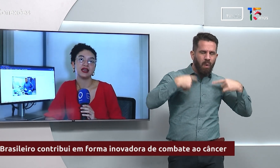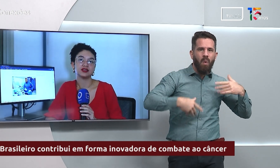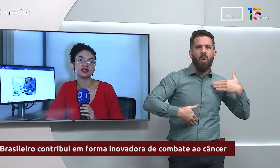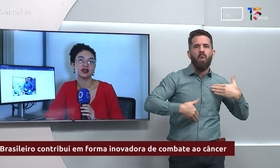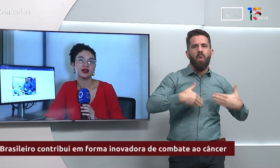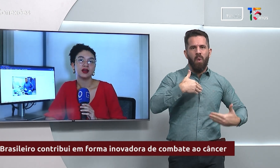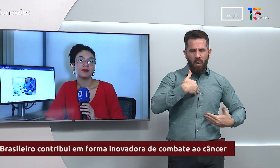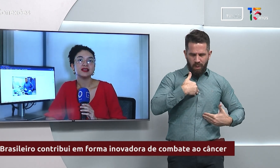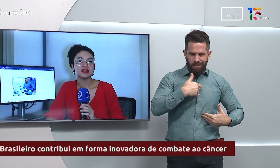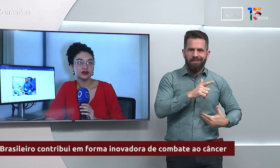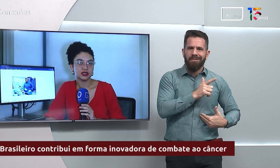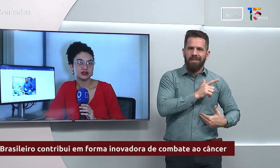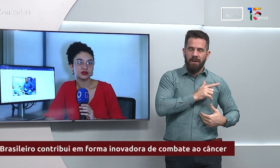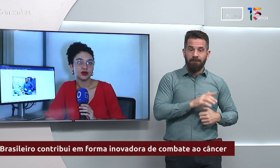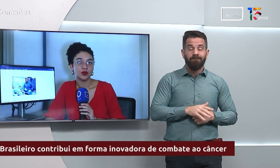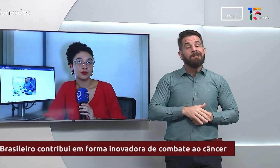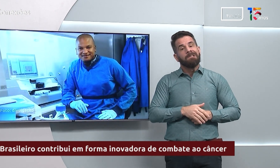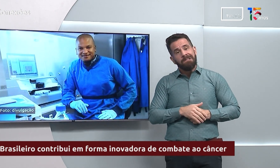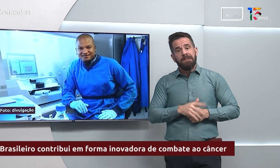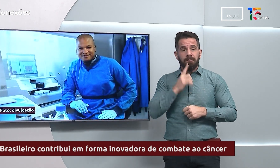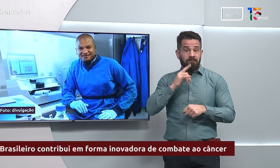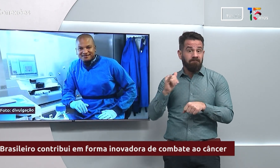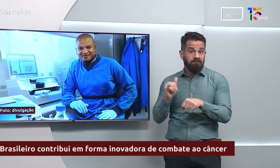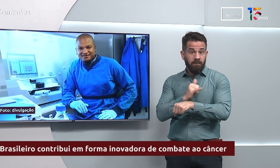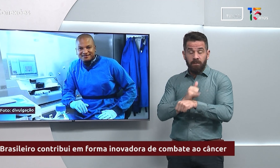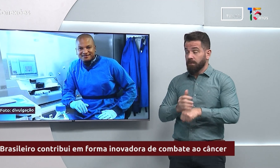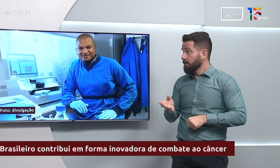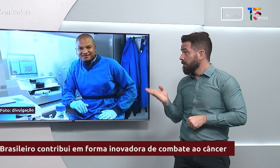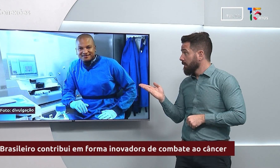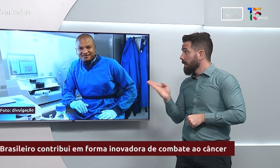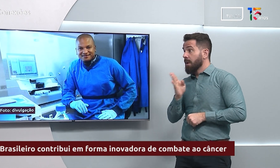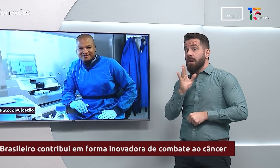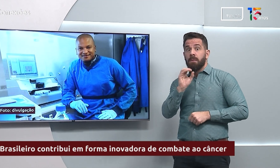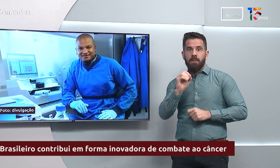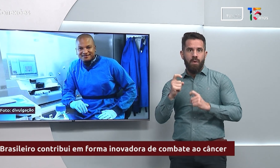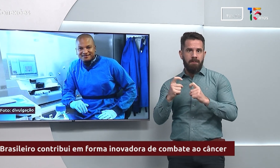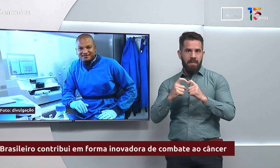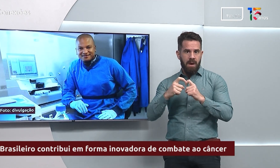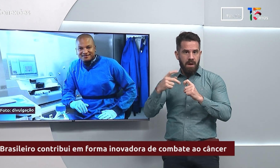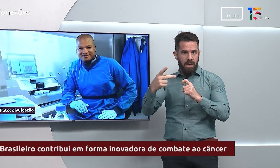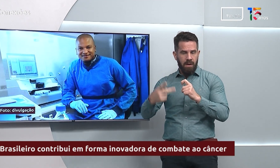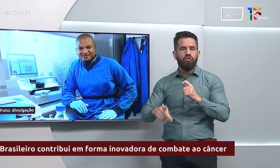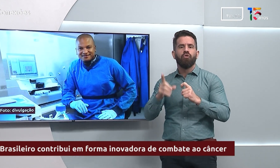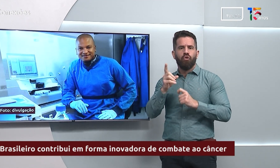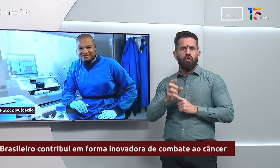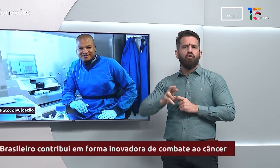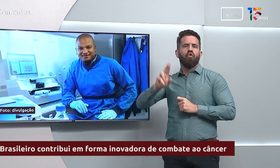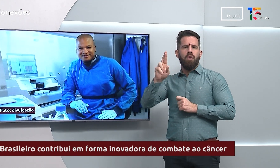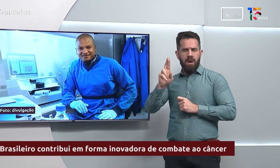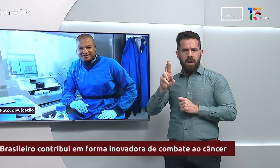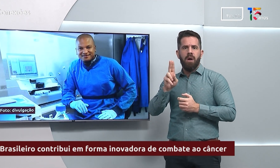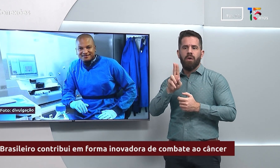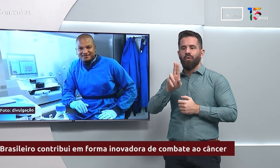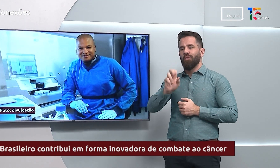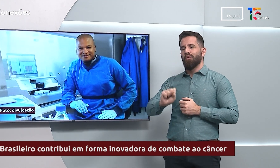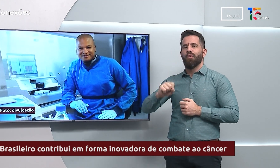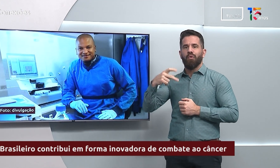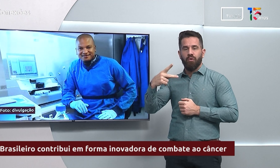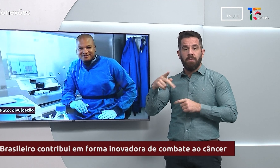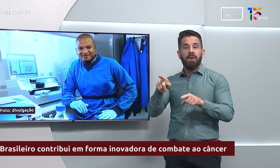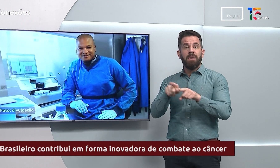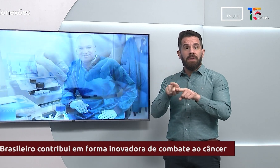crespos, curtos e escuros, e os meus olhos são castanhos. Bom, sabemos que a quimioterapia convencional